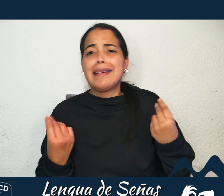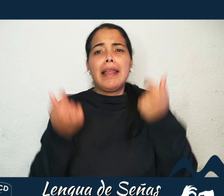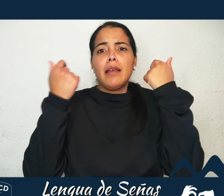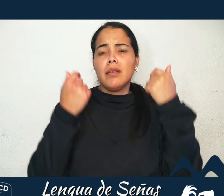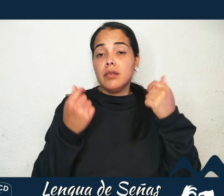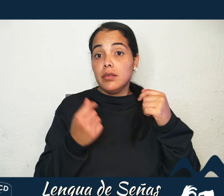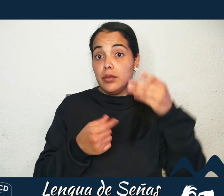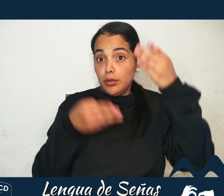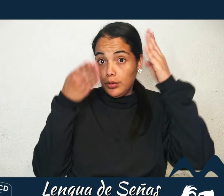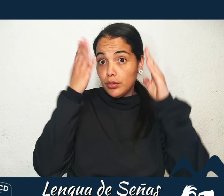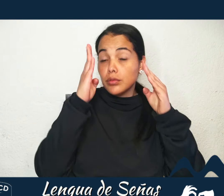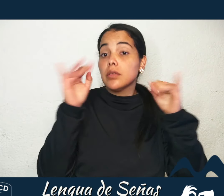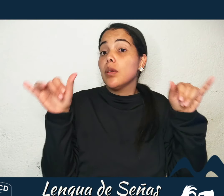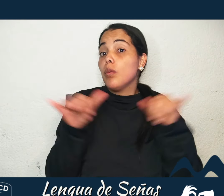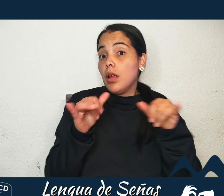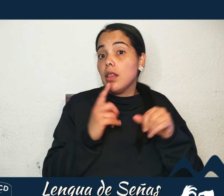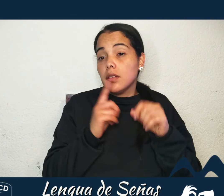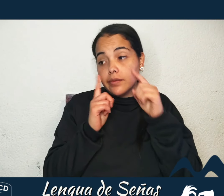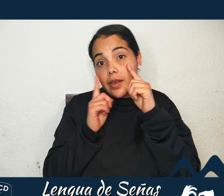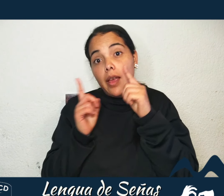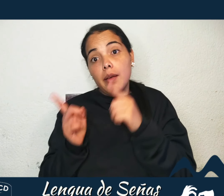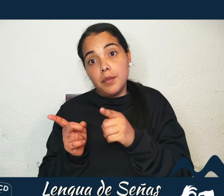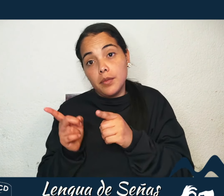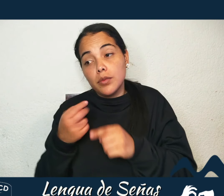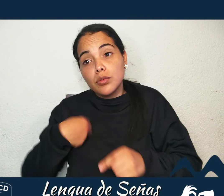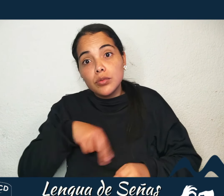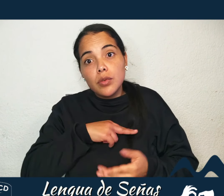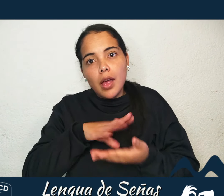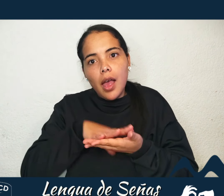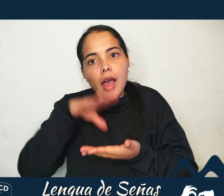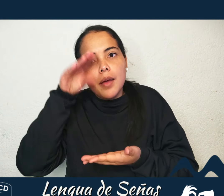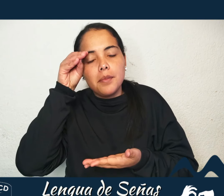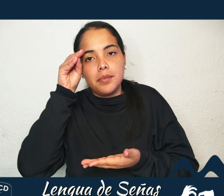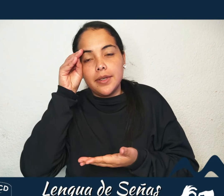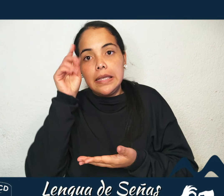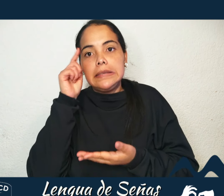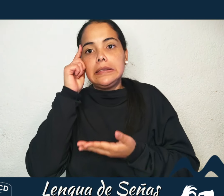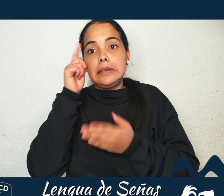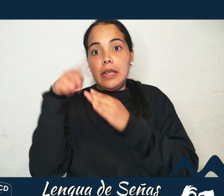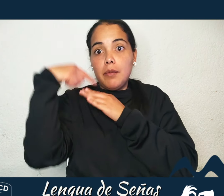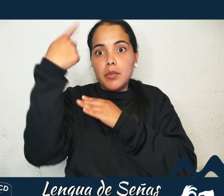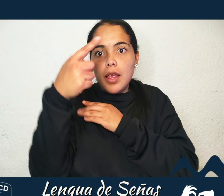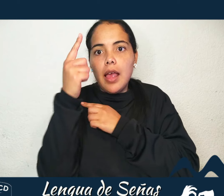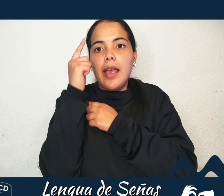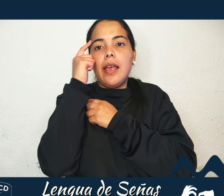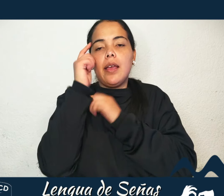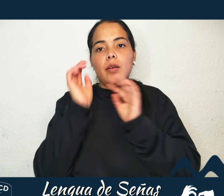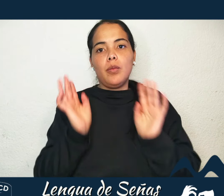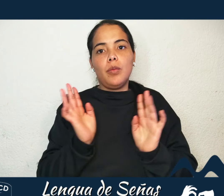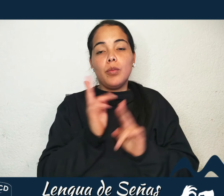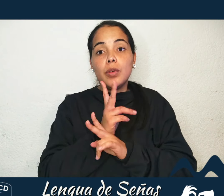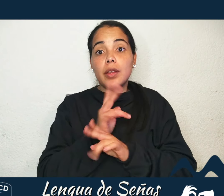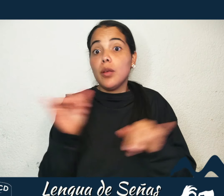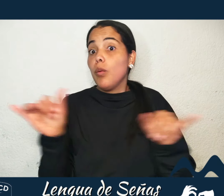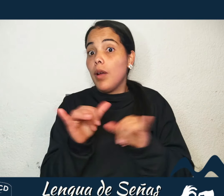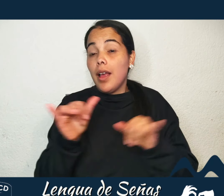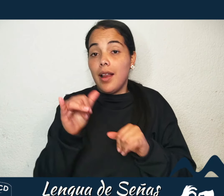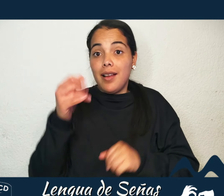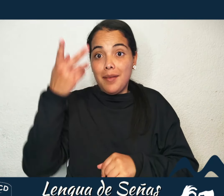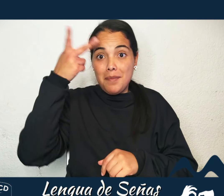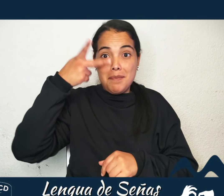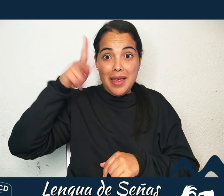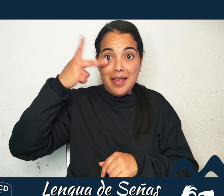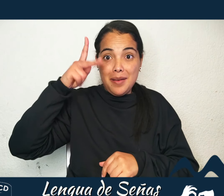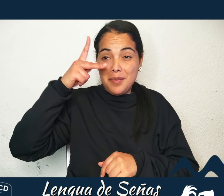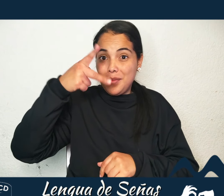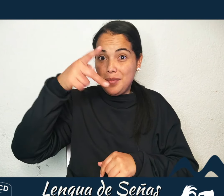vida. Algo similar le pasó a Pablo cuando él, como él mismo lo expresa, había recibido un aguijón en la